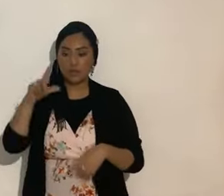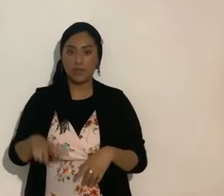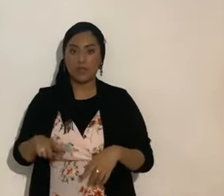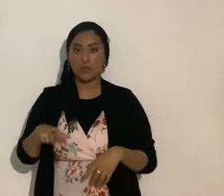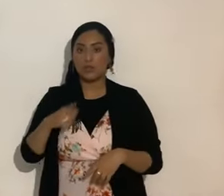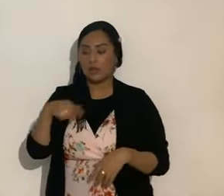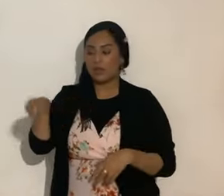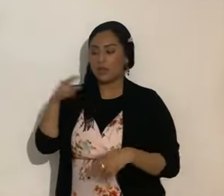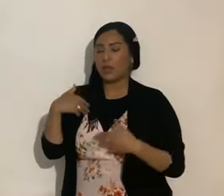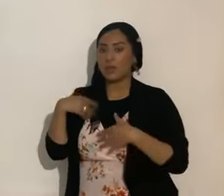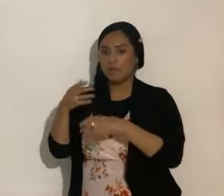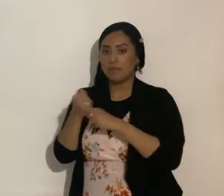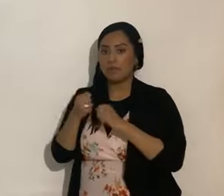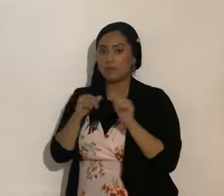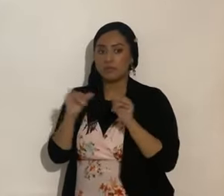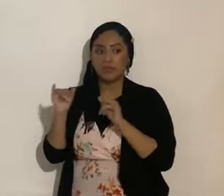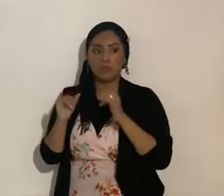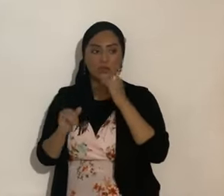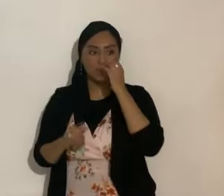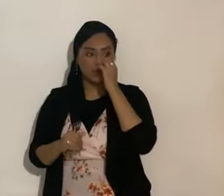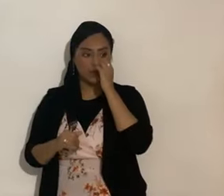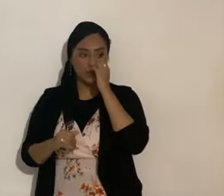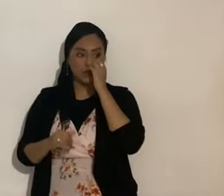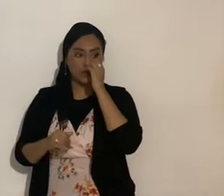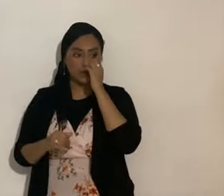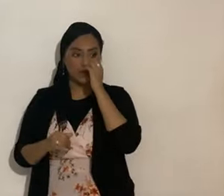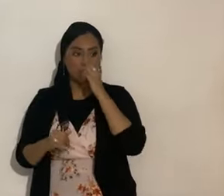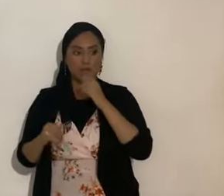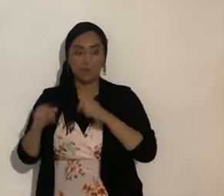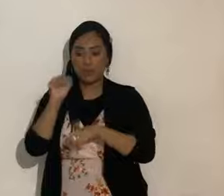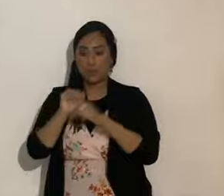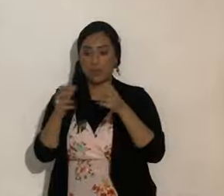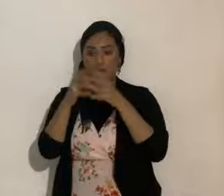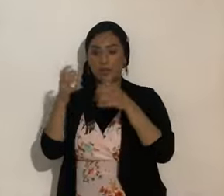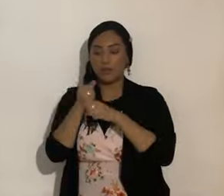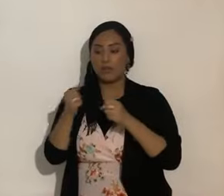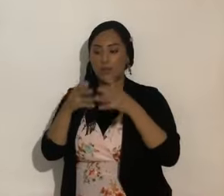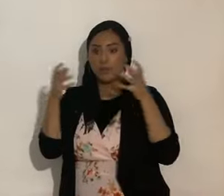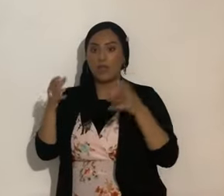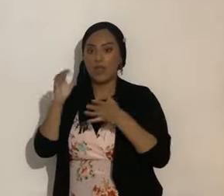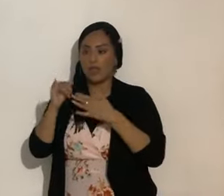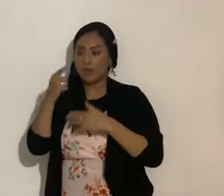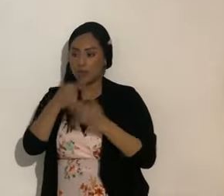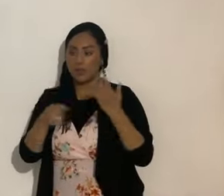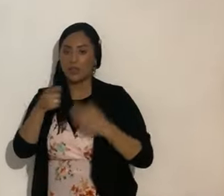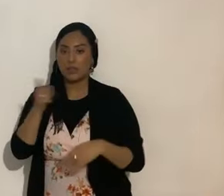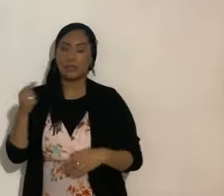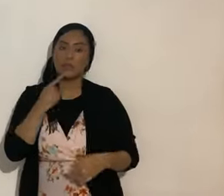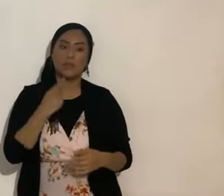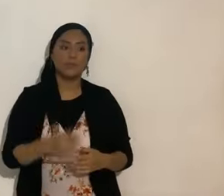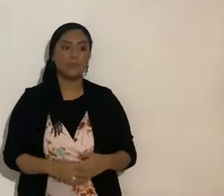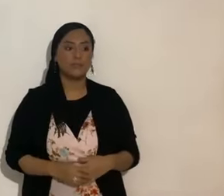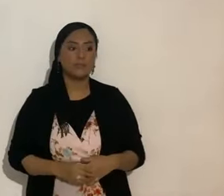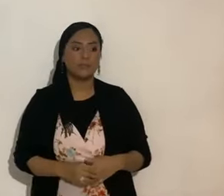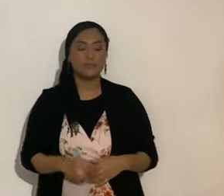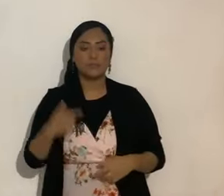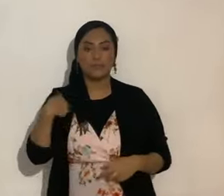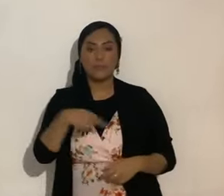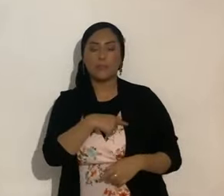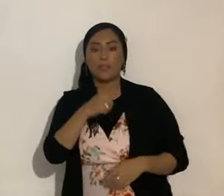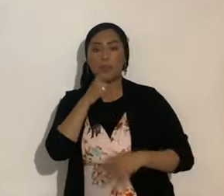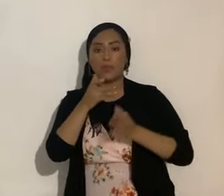recibido igual y que ellos que trabajaron mucho recibieron igual. Esa era su queja. Entonces los que